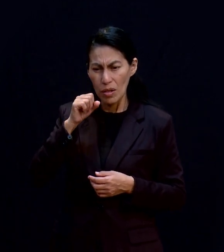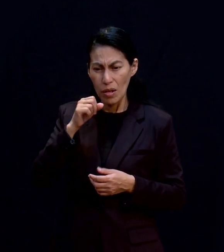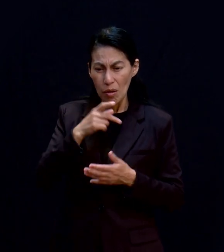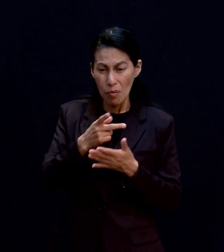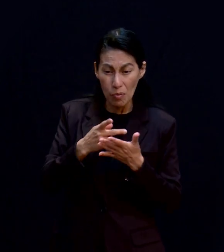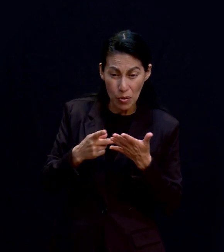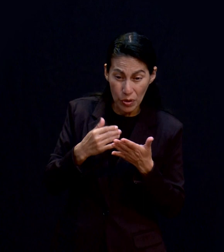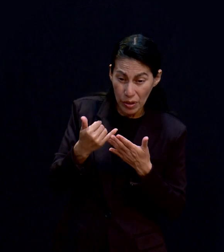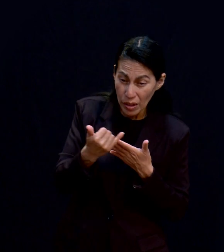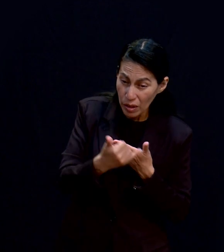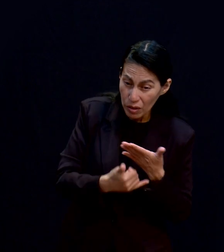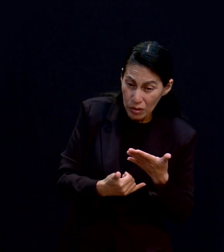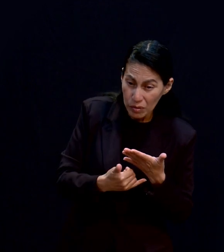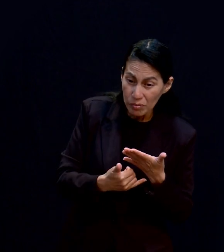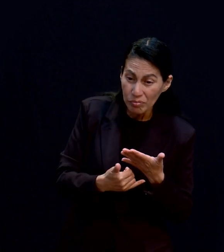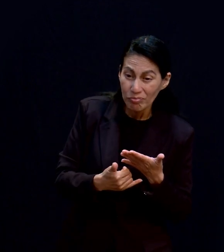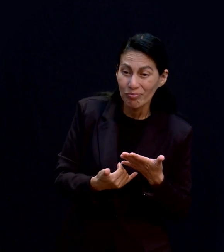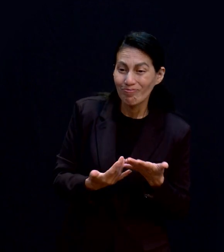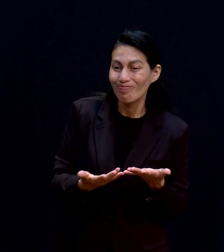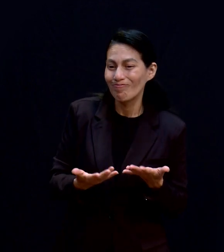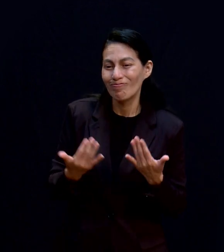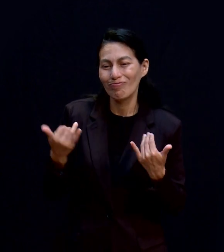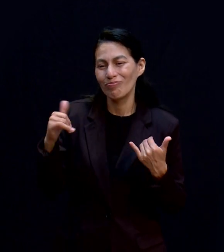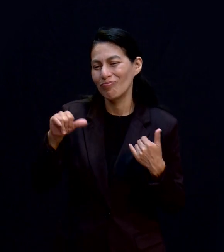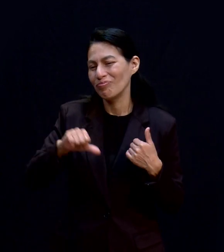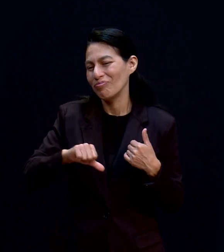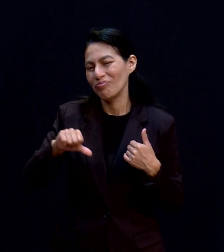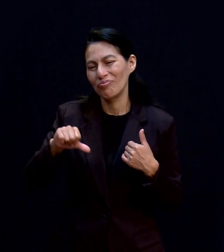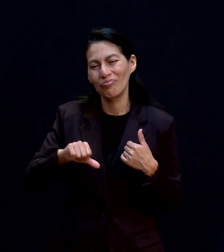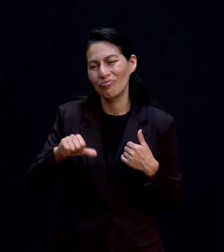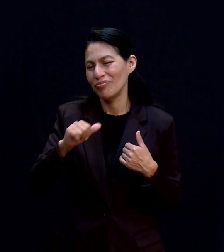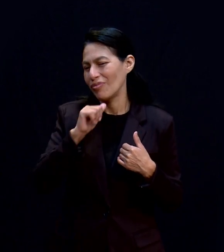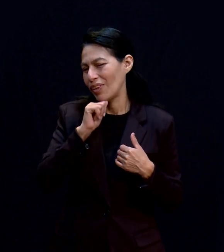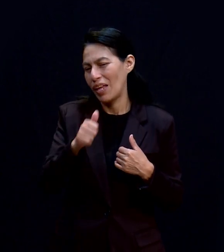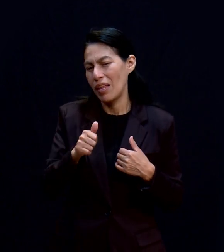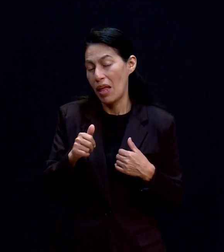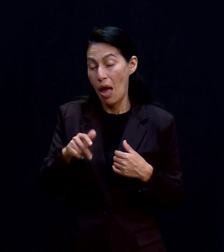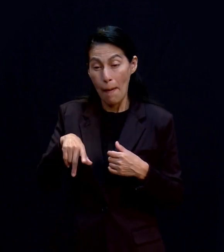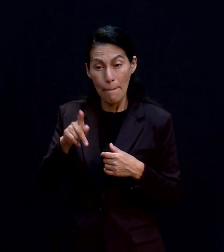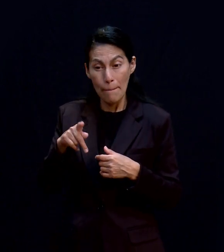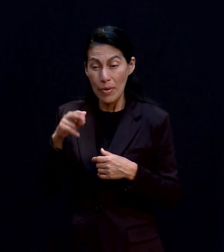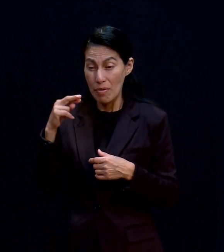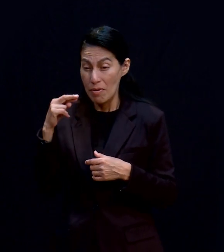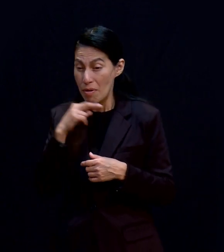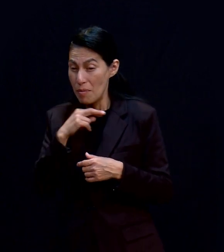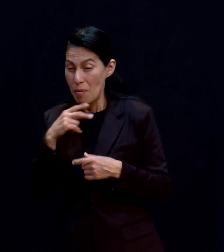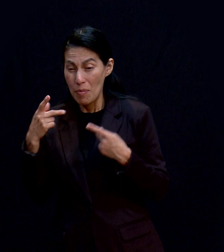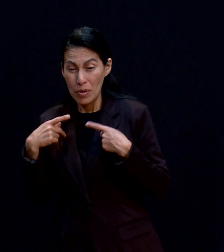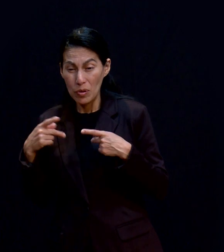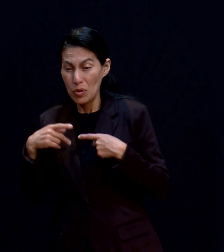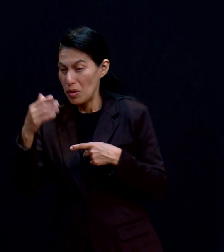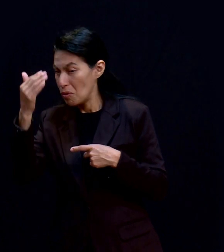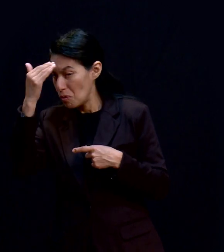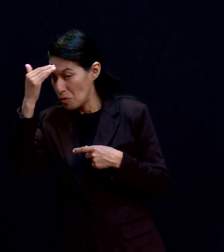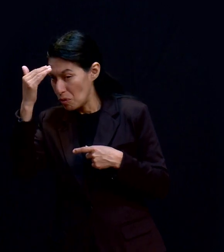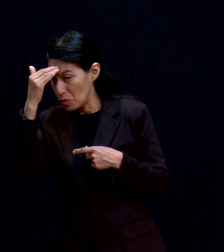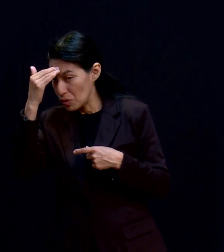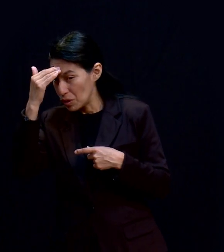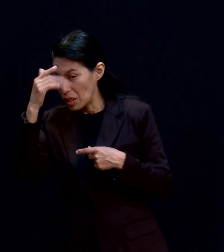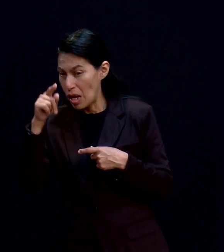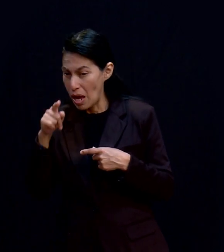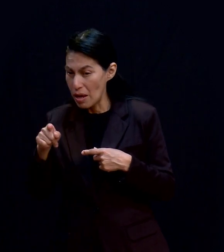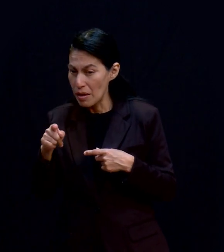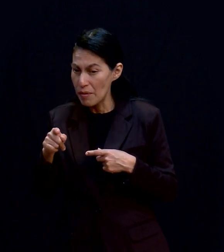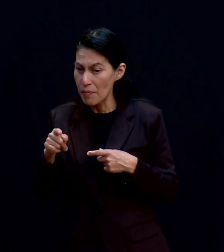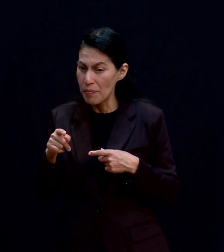dios abrió una puerta conocí a algunas personas y me invitaron a participar apoyando en la